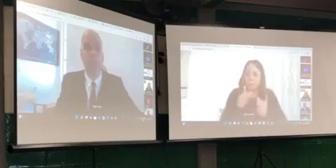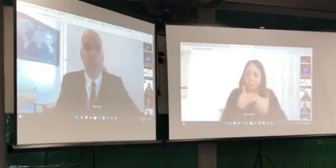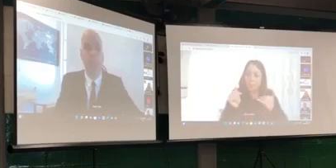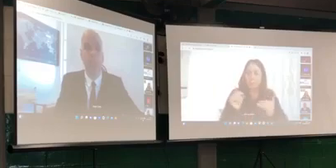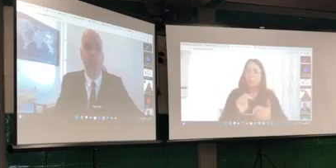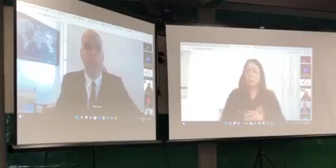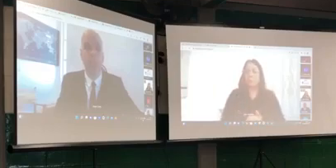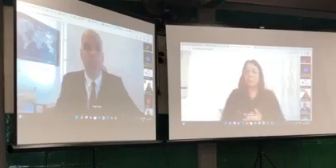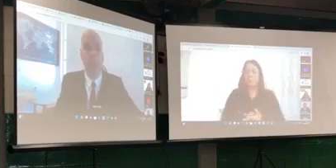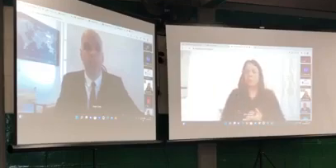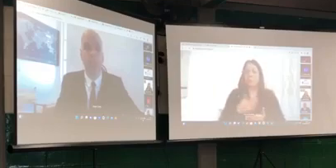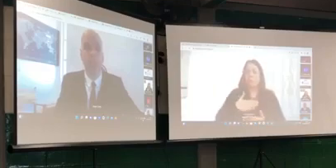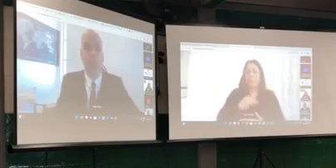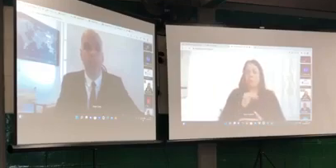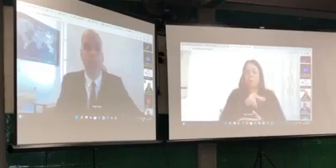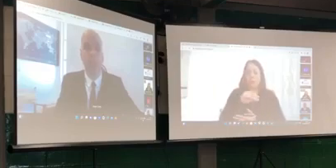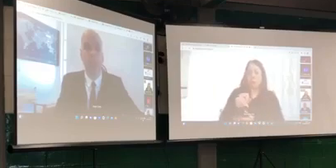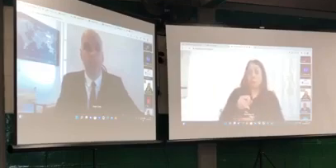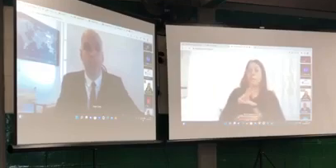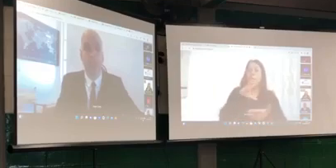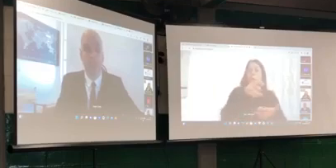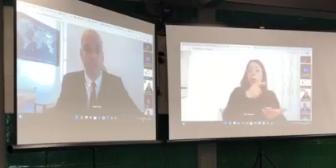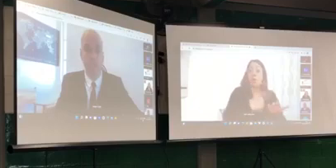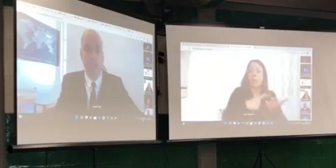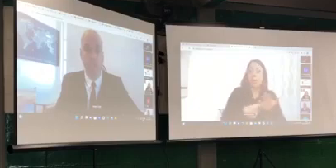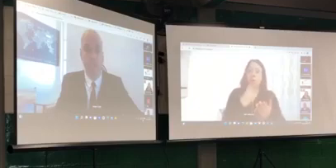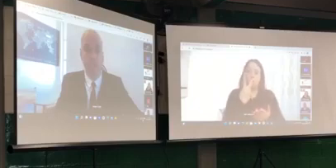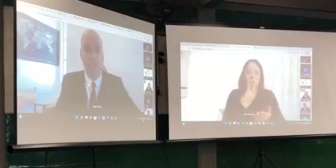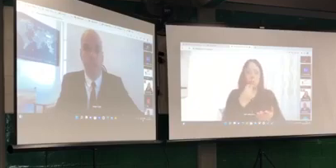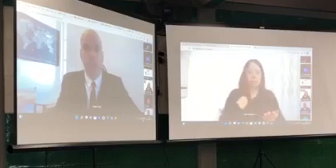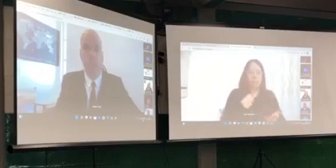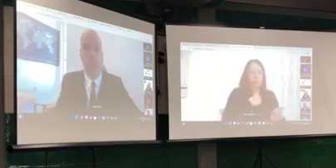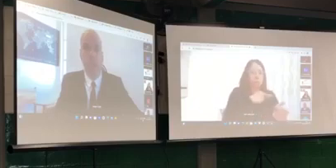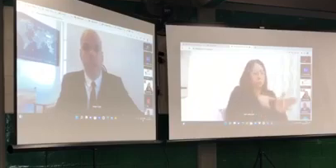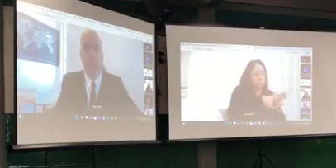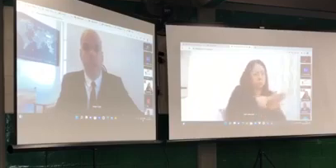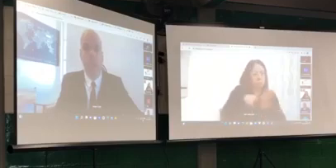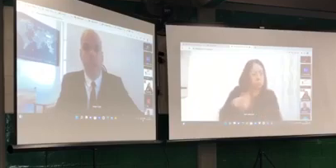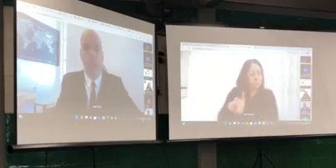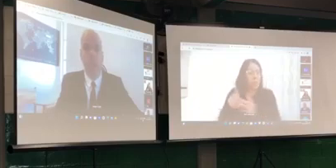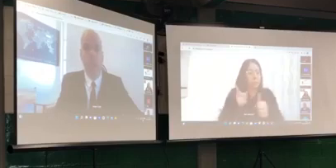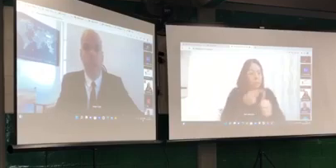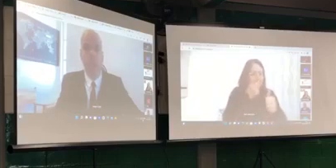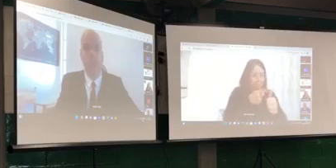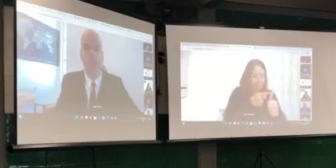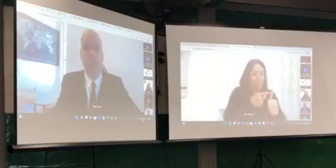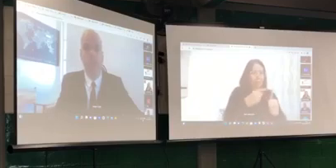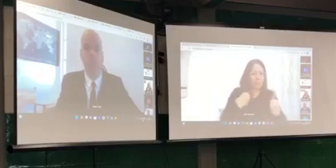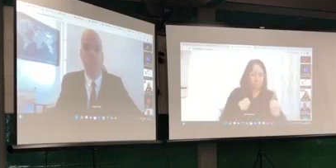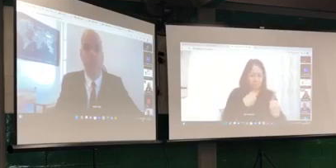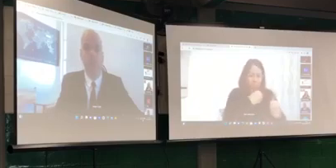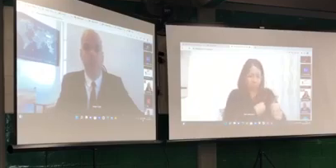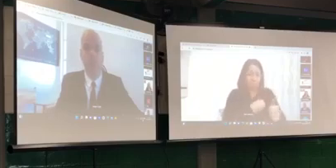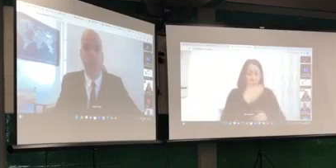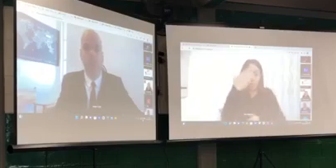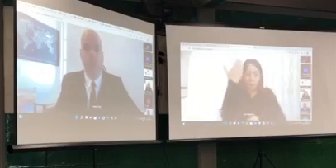No meu INSS vão ser marcadas duas perícias, né? Então a primeira perícia médica para provar que a